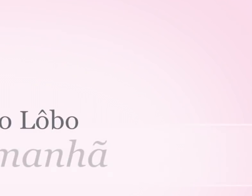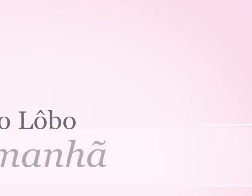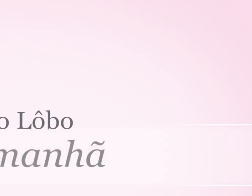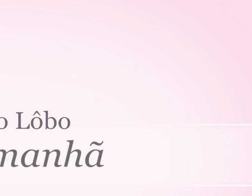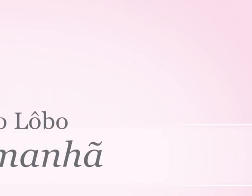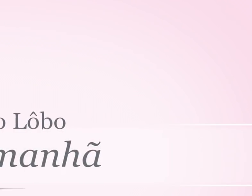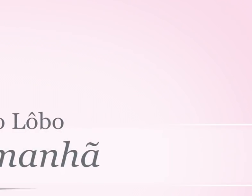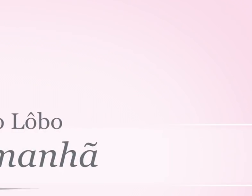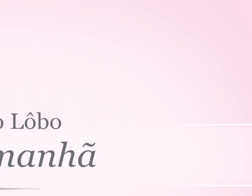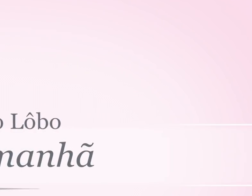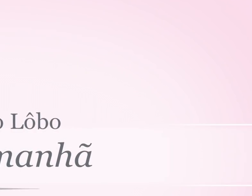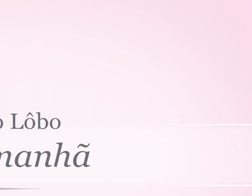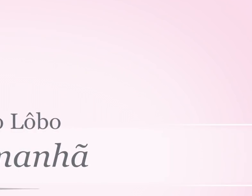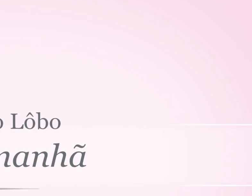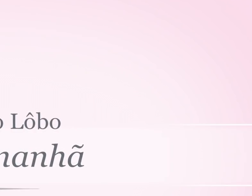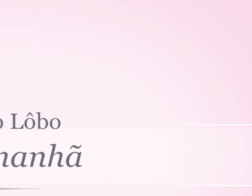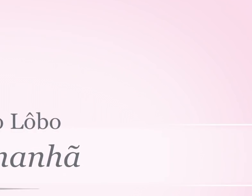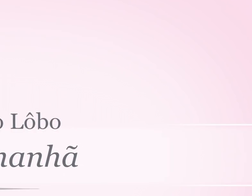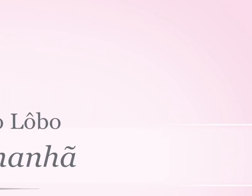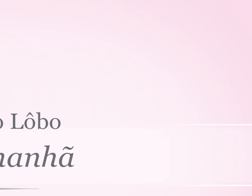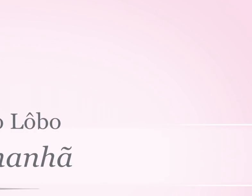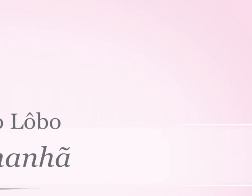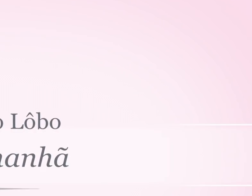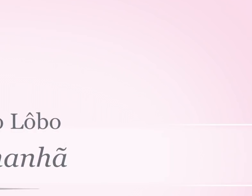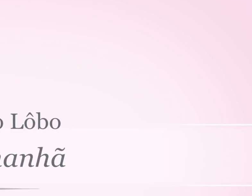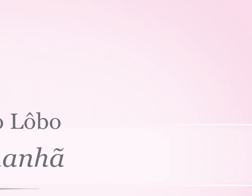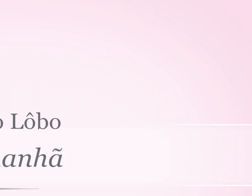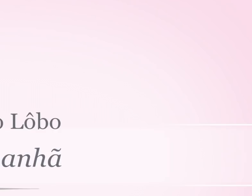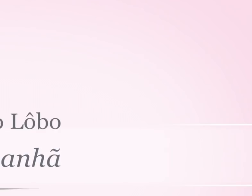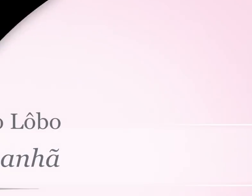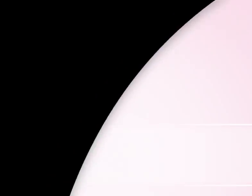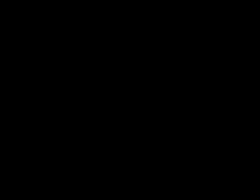que eles ouçam a tua voz, em nome de Jesus. Amém e amém.